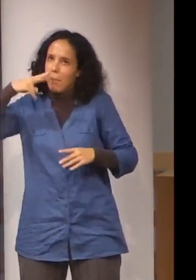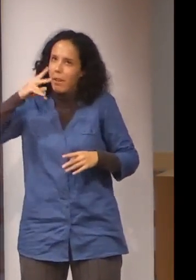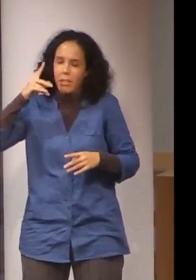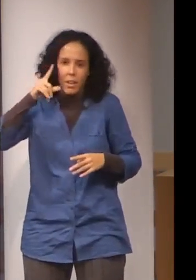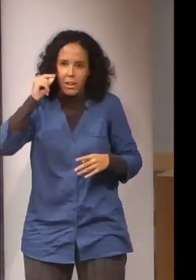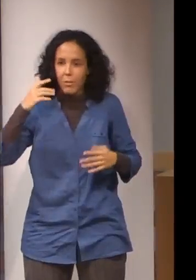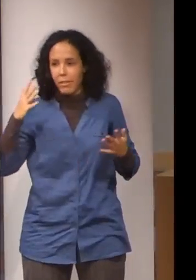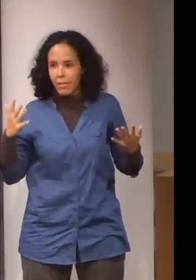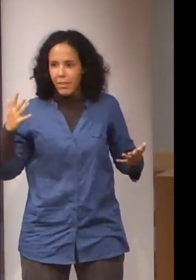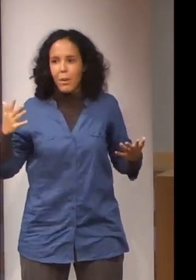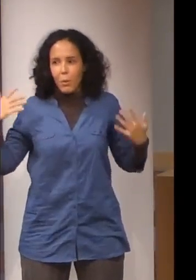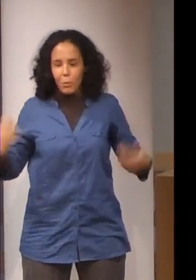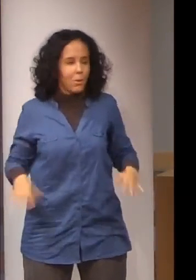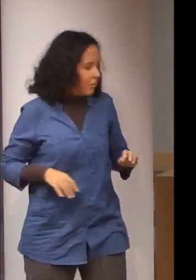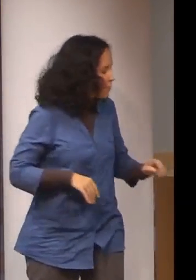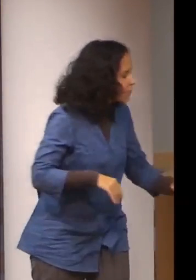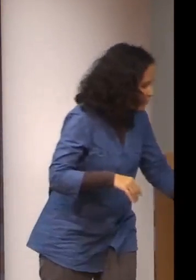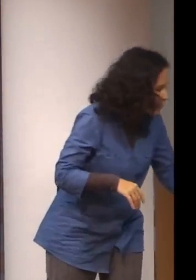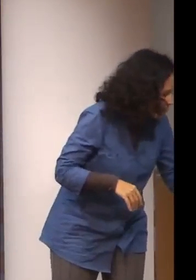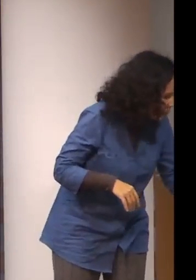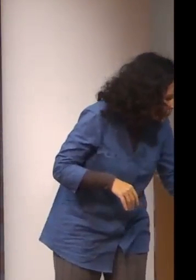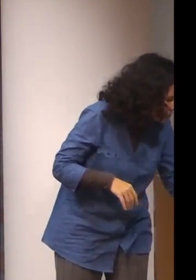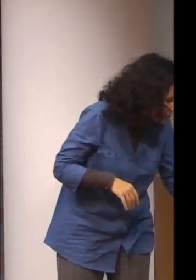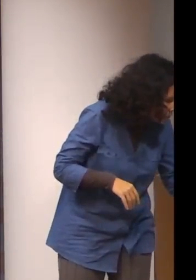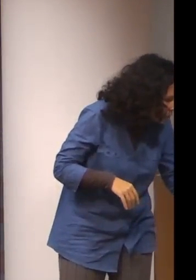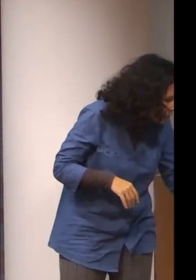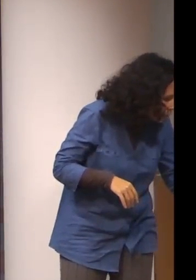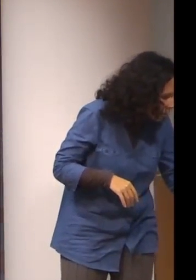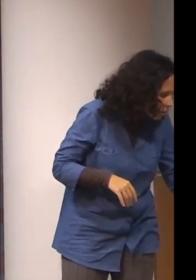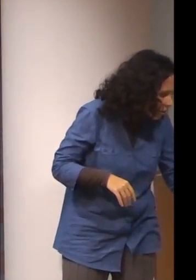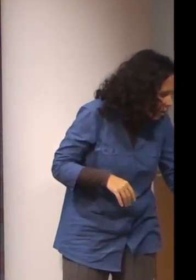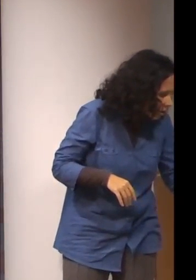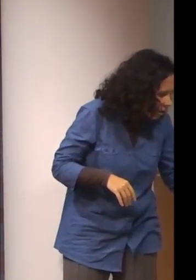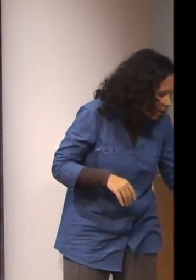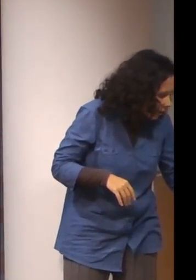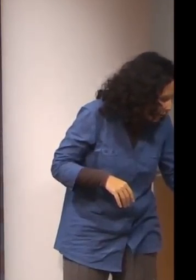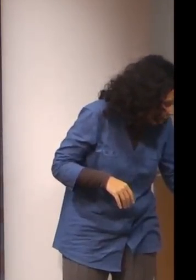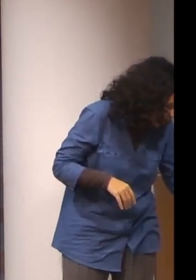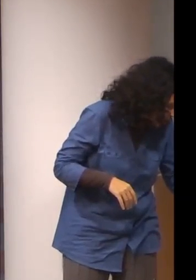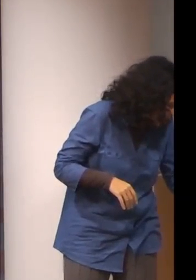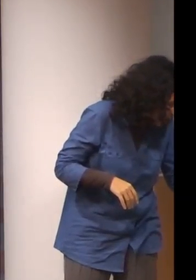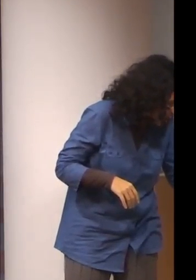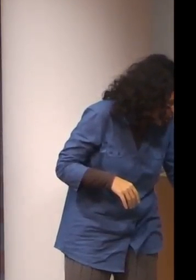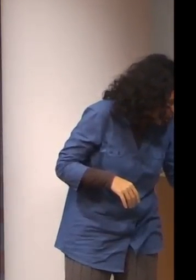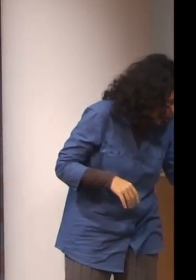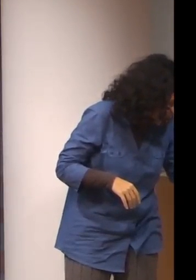Haceros un poco la composición del lugar. Es extraño, pero es posible, es factible, ¿por qué no?